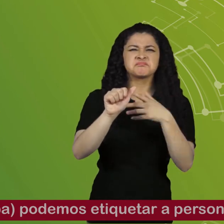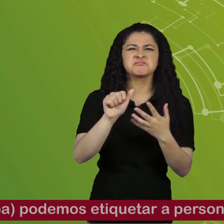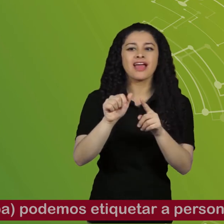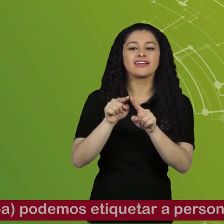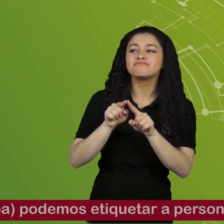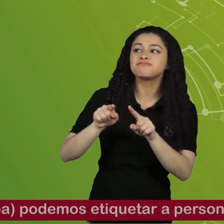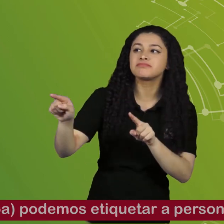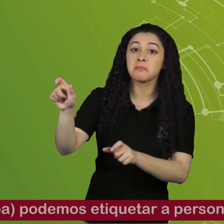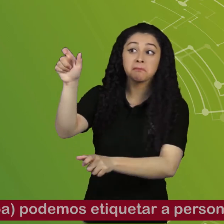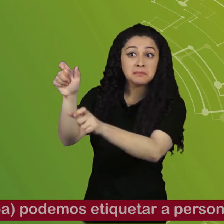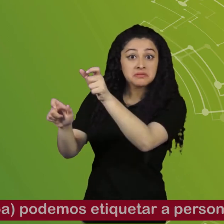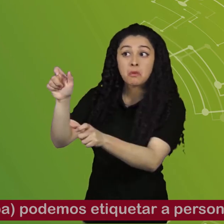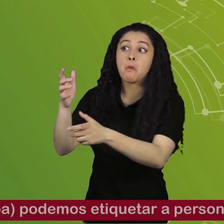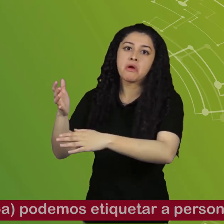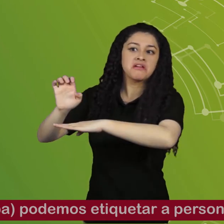con arroba podemos etiquetar a personas,